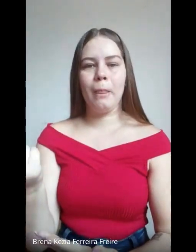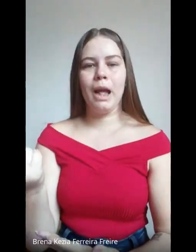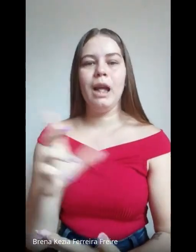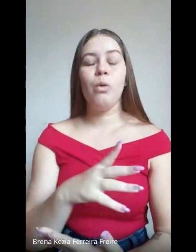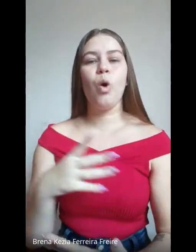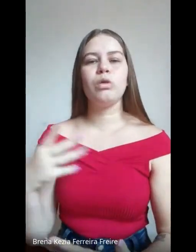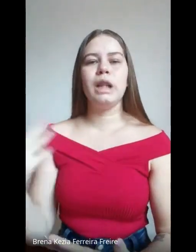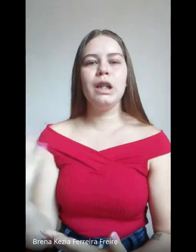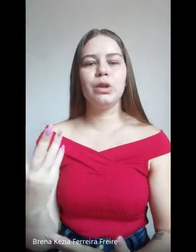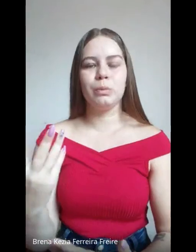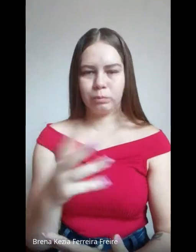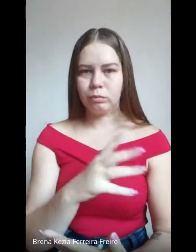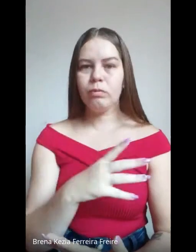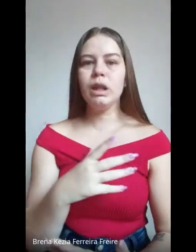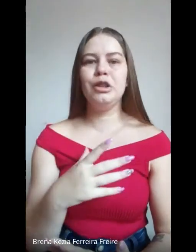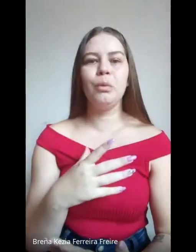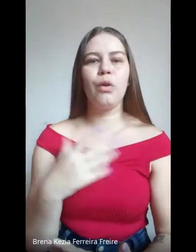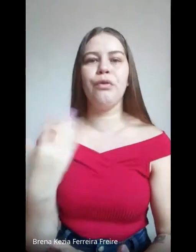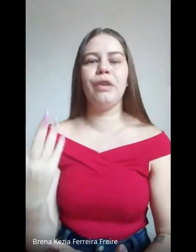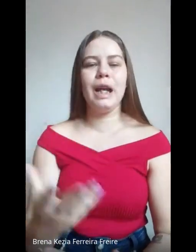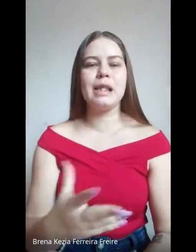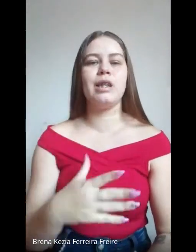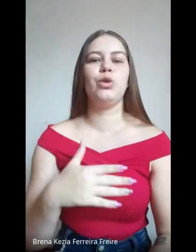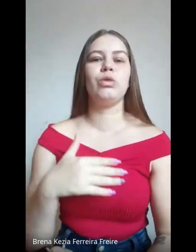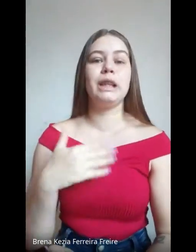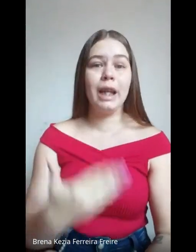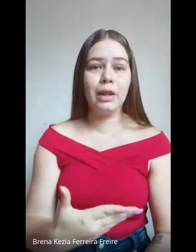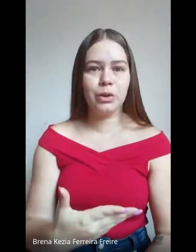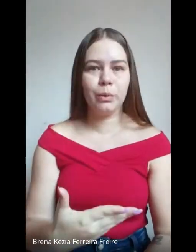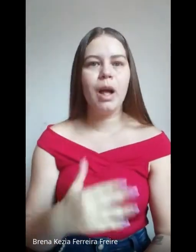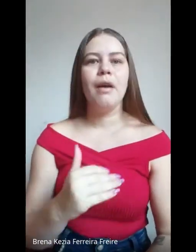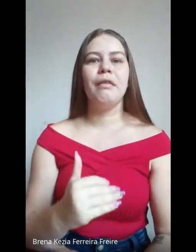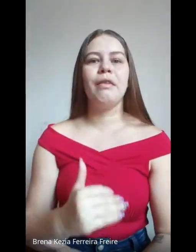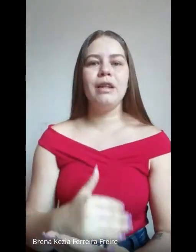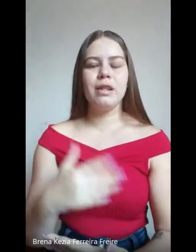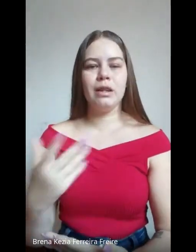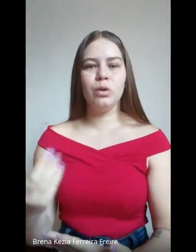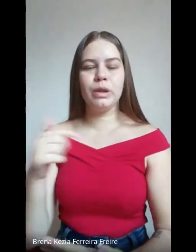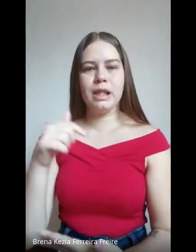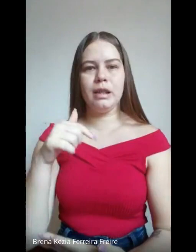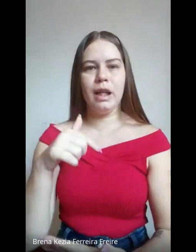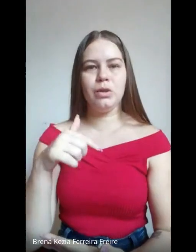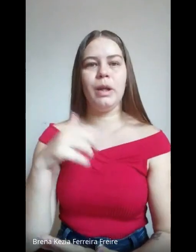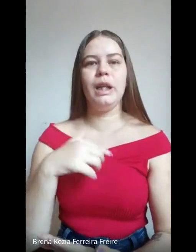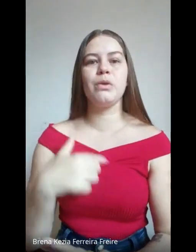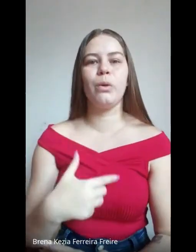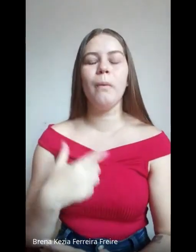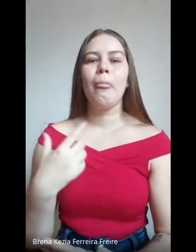O contexto de uma conversa, de um texto, vai dizer tudo. Nesse texto, ele usou,